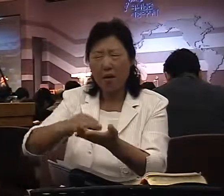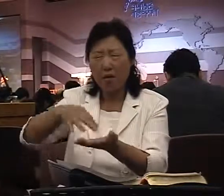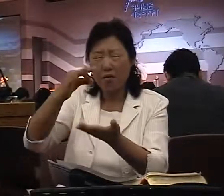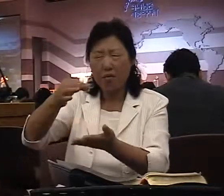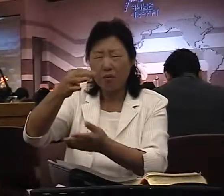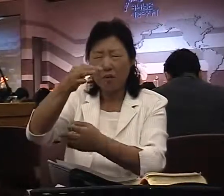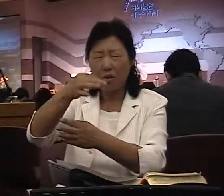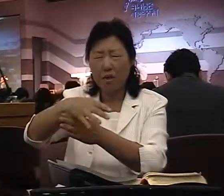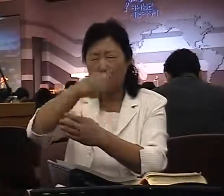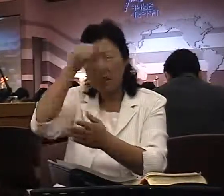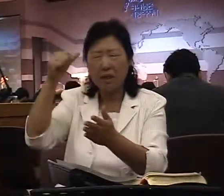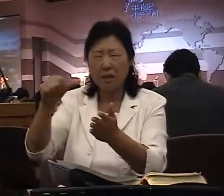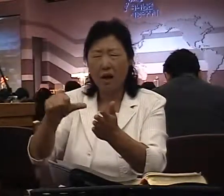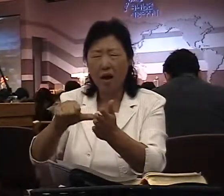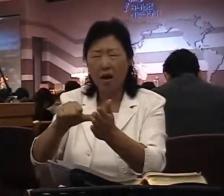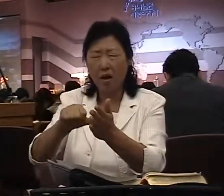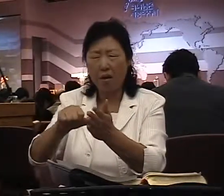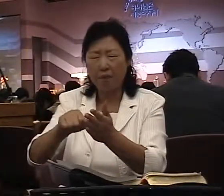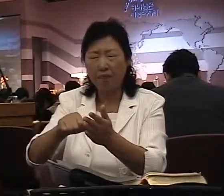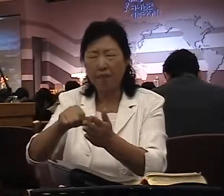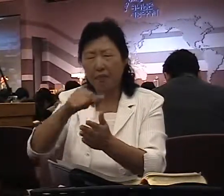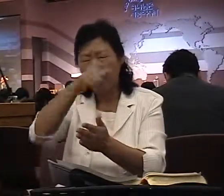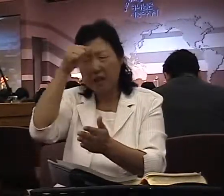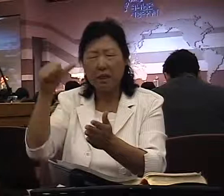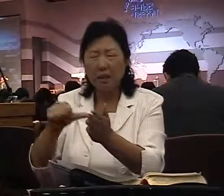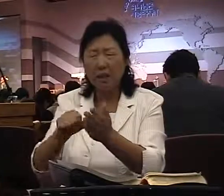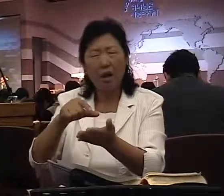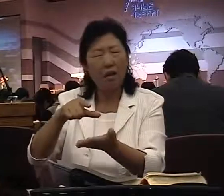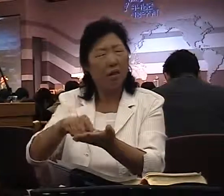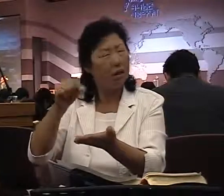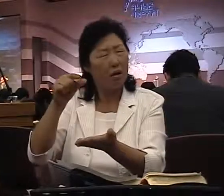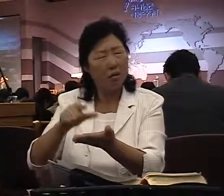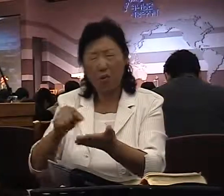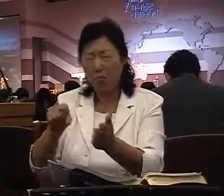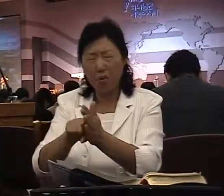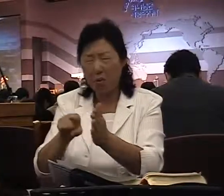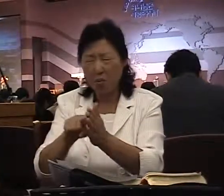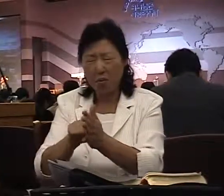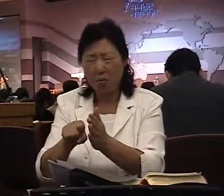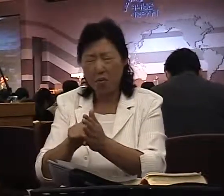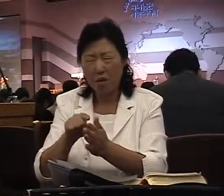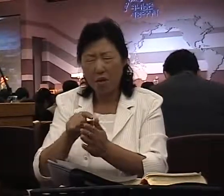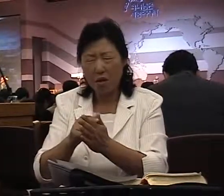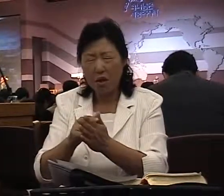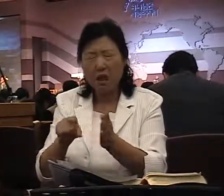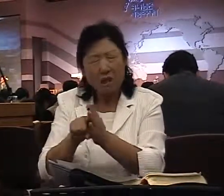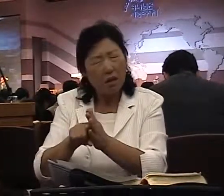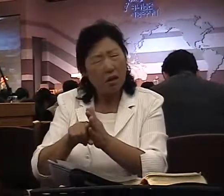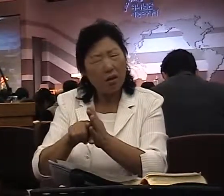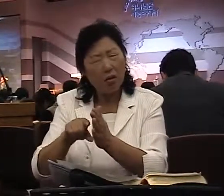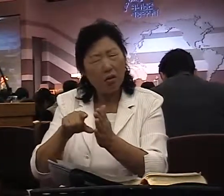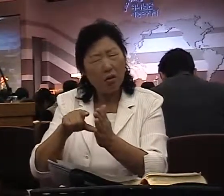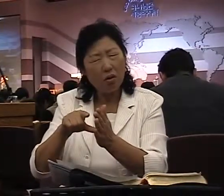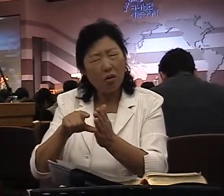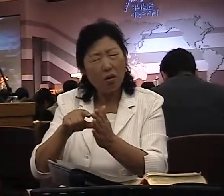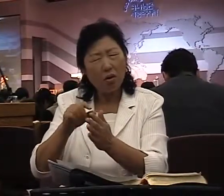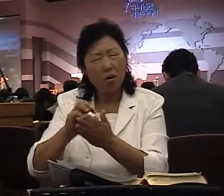주님이 인생을 그냥 대강 믿음으로, 대강 신앙으로 낭비하지 않도록 하나님